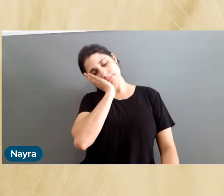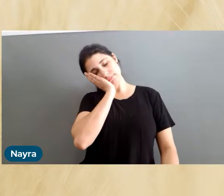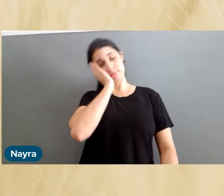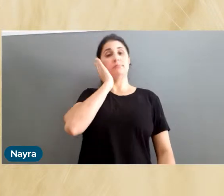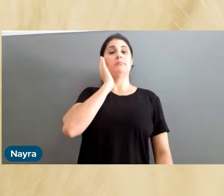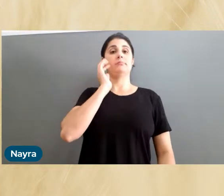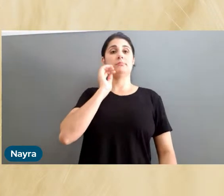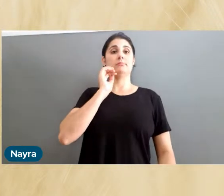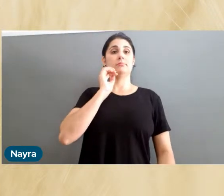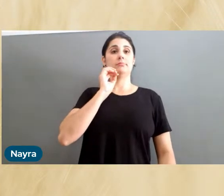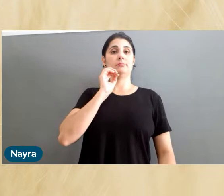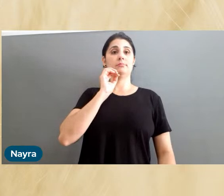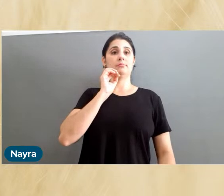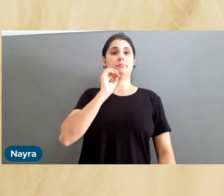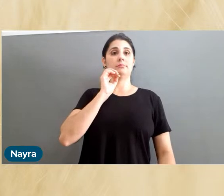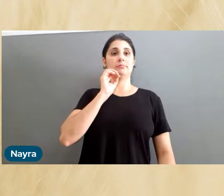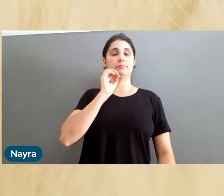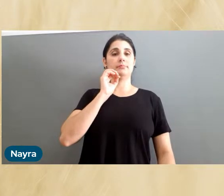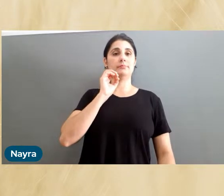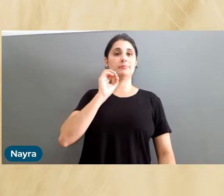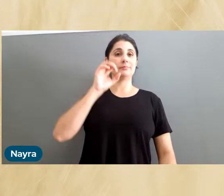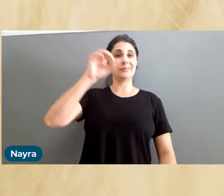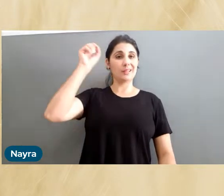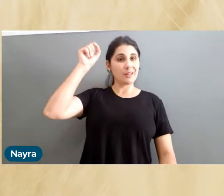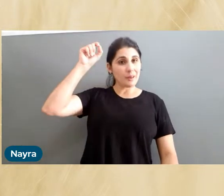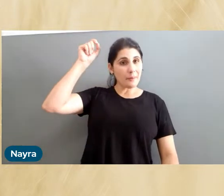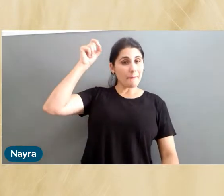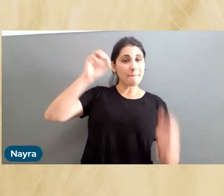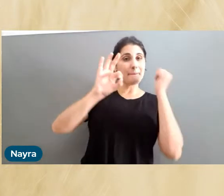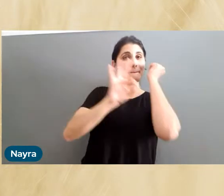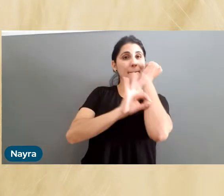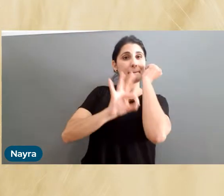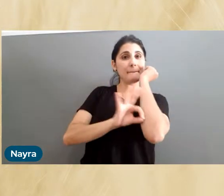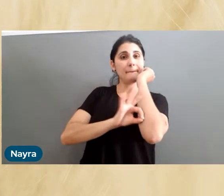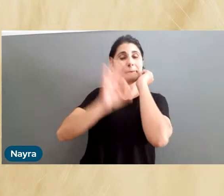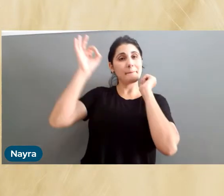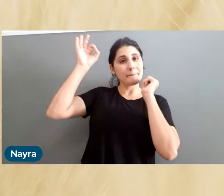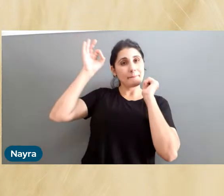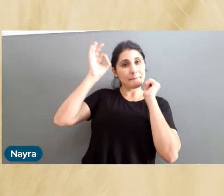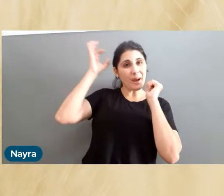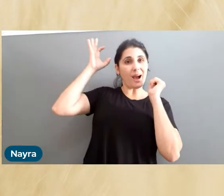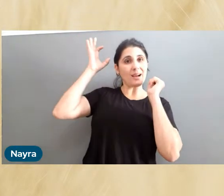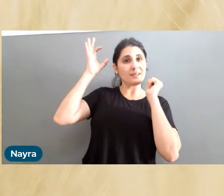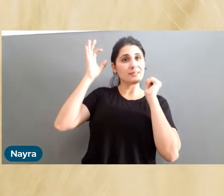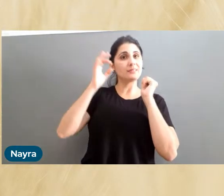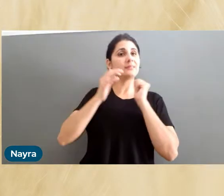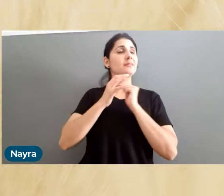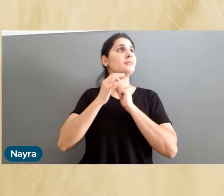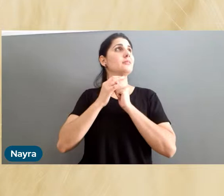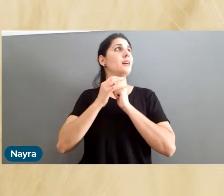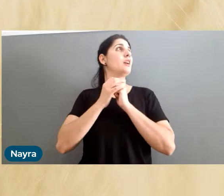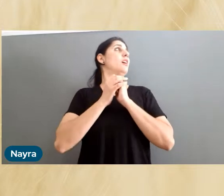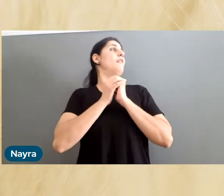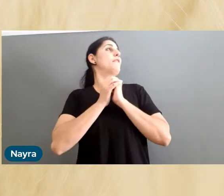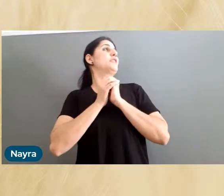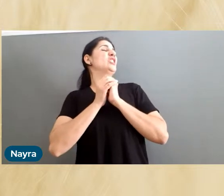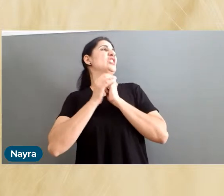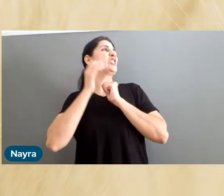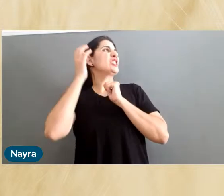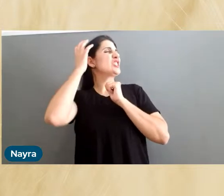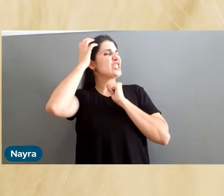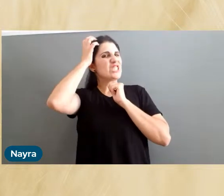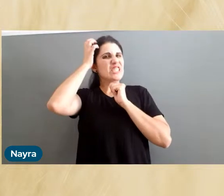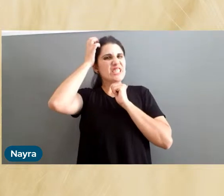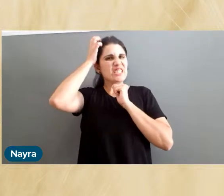com a jabuticaba caindo sobre a sua cabeça. E aí então ele se lembra que se fosse ele quem tivesse feito o universo, o que tinha caído